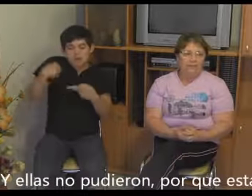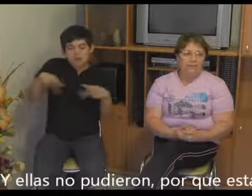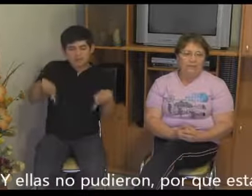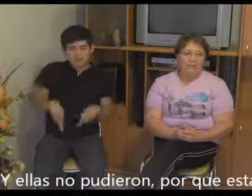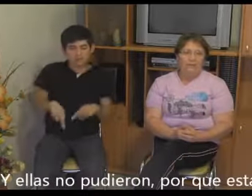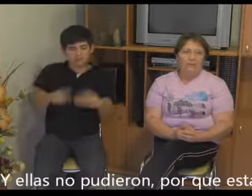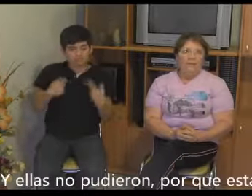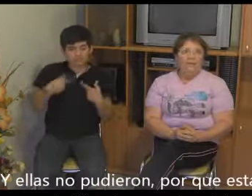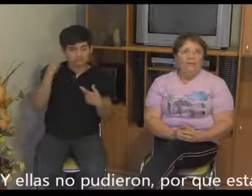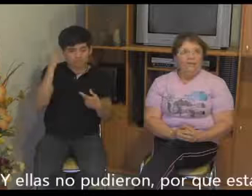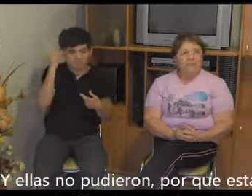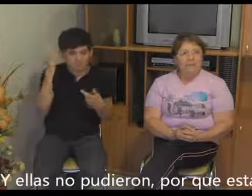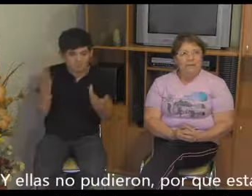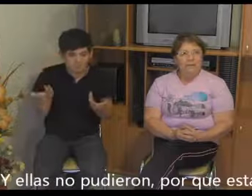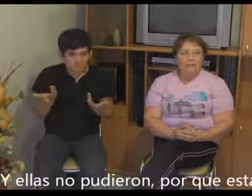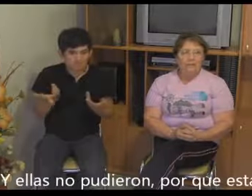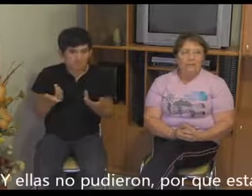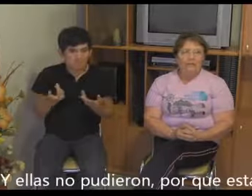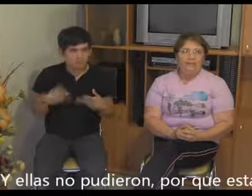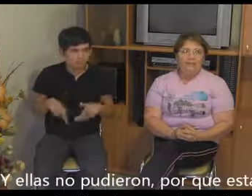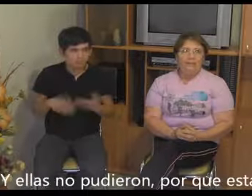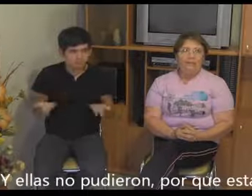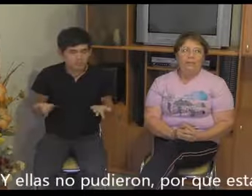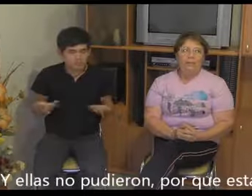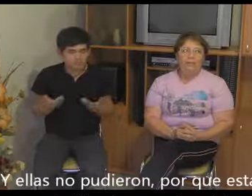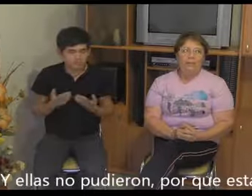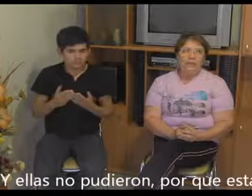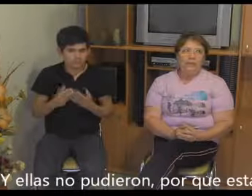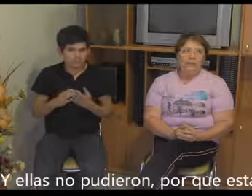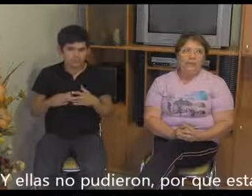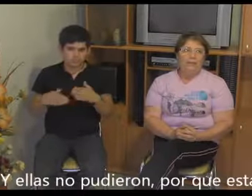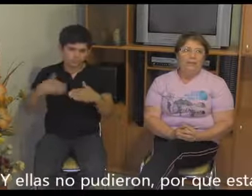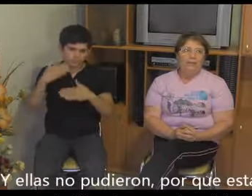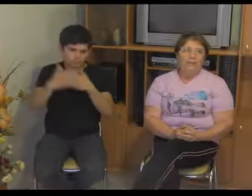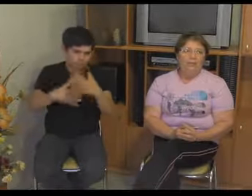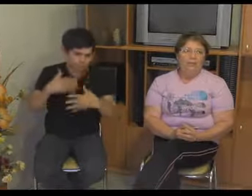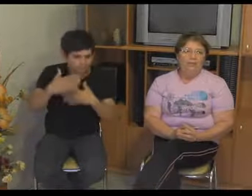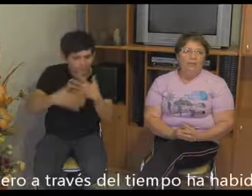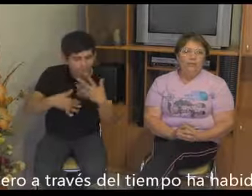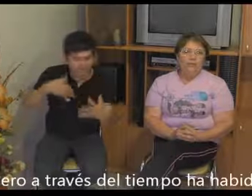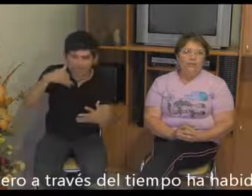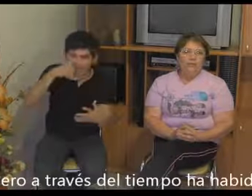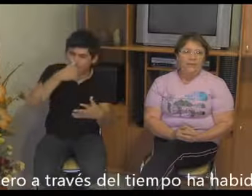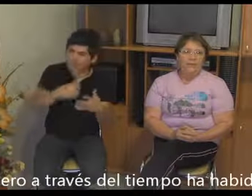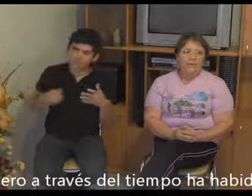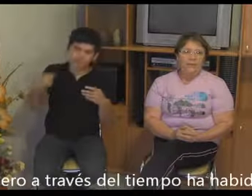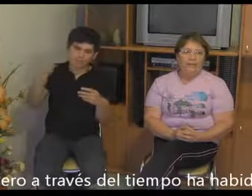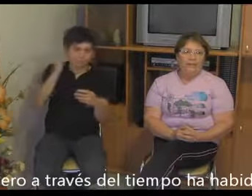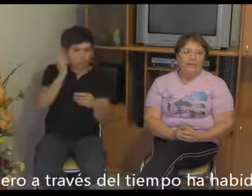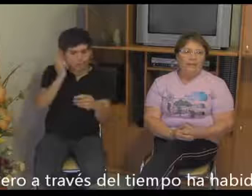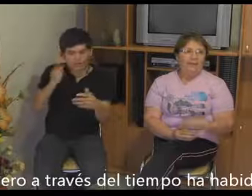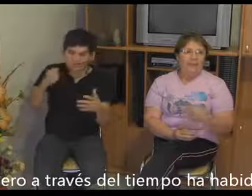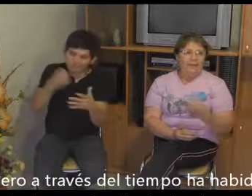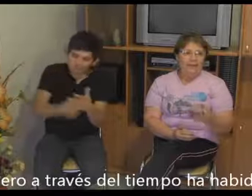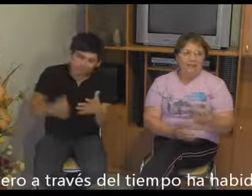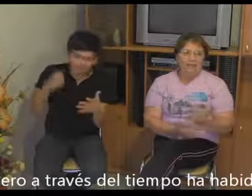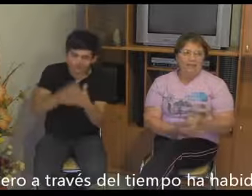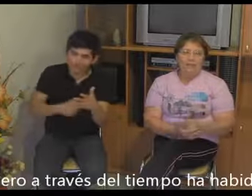sucedido. Pero a través del tiempo también ha habido una lucha muy, muy fuerte para demandas, ¿no es cierto?,